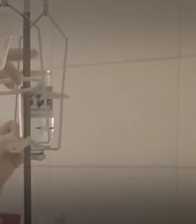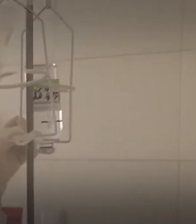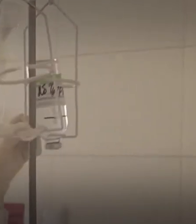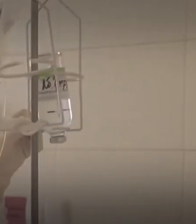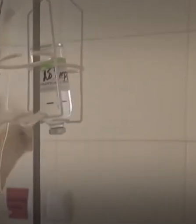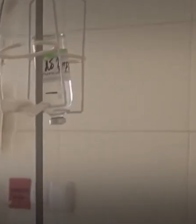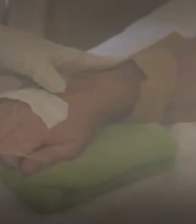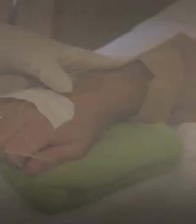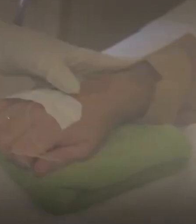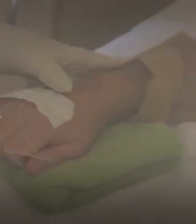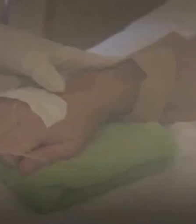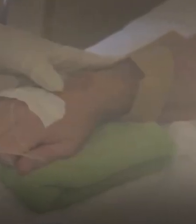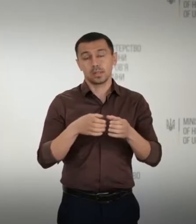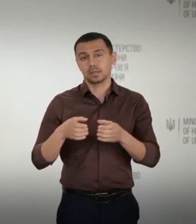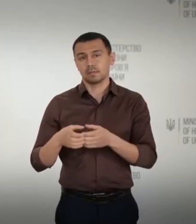AstraZeneca.